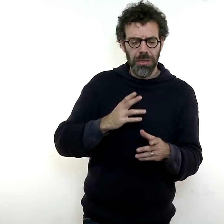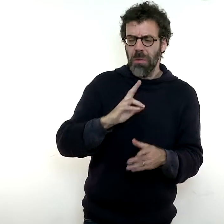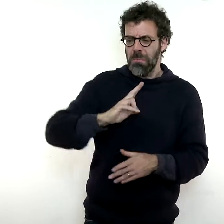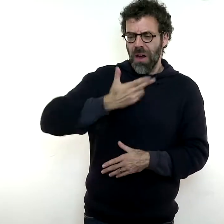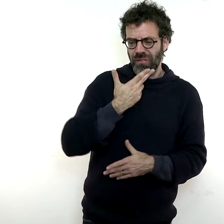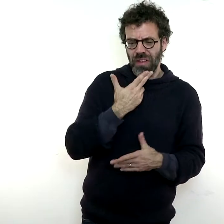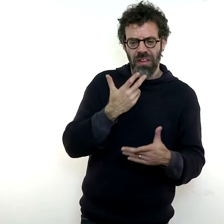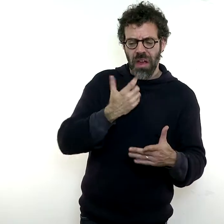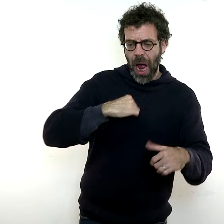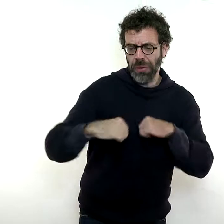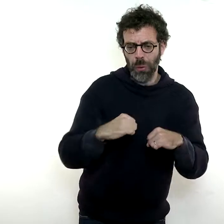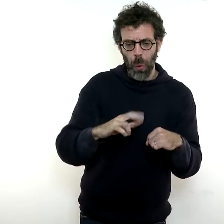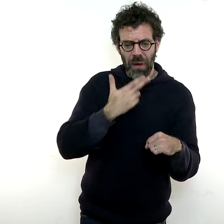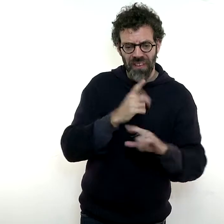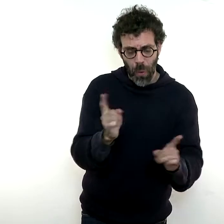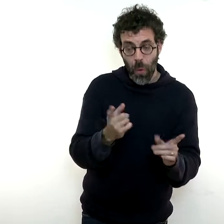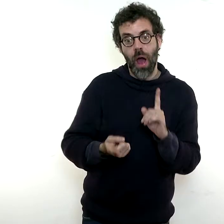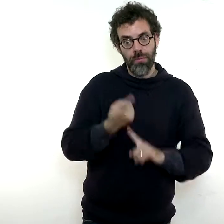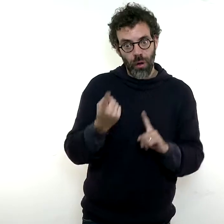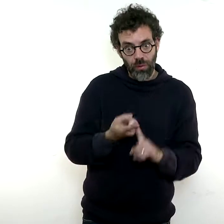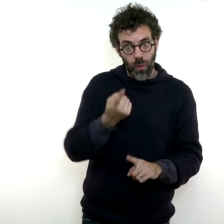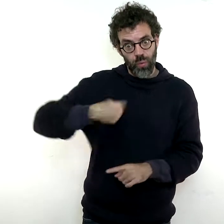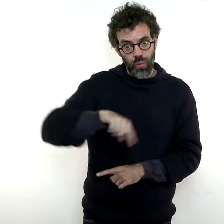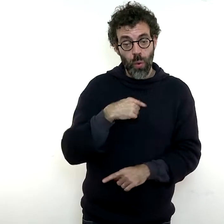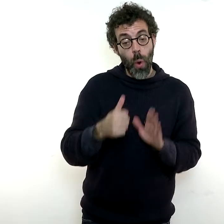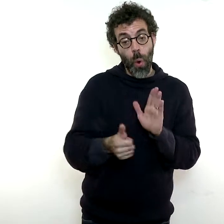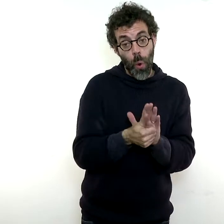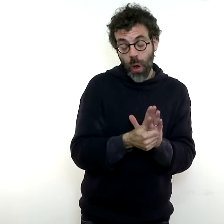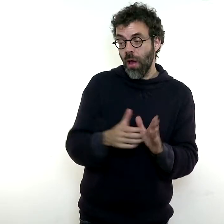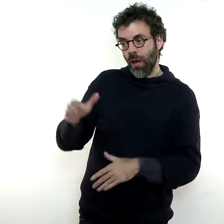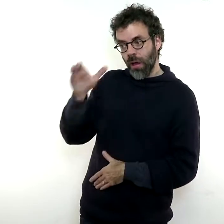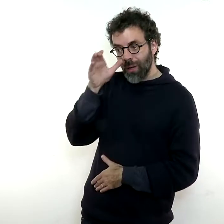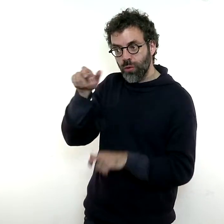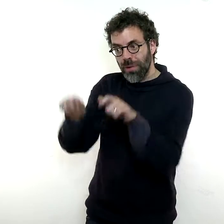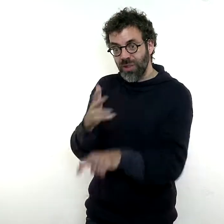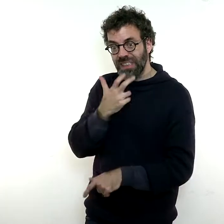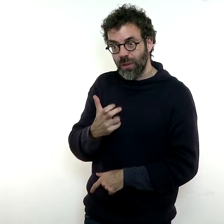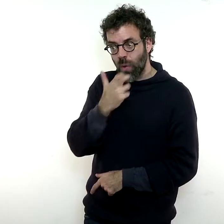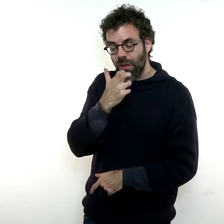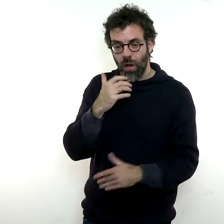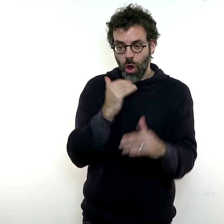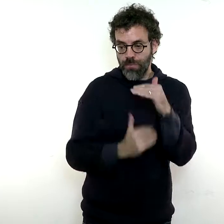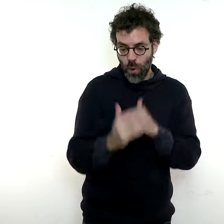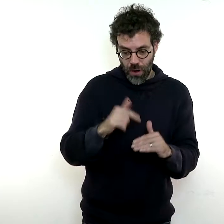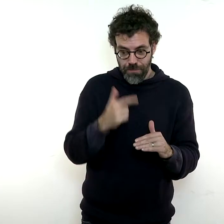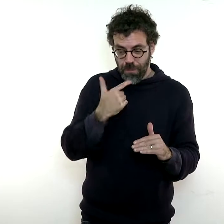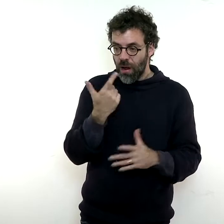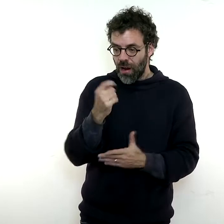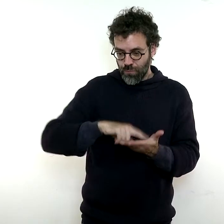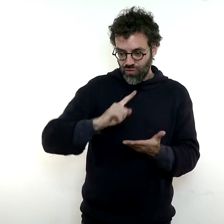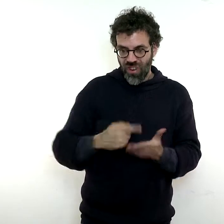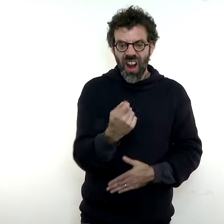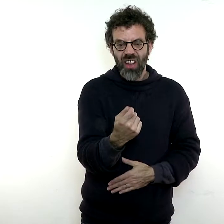à dire sur le programme que nous menons et sur, en fait, ce qui est fait avec l'argent public, c'est-à-dire avec